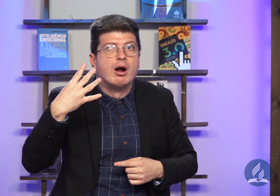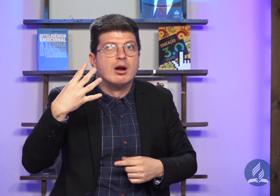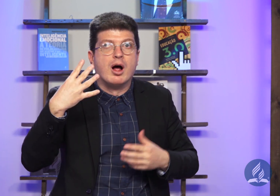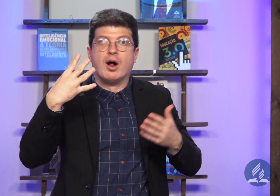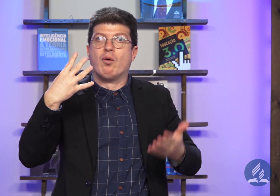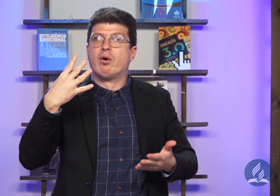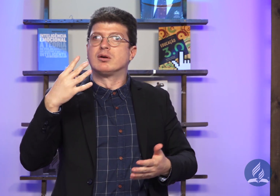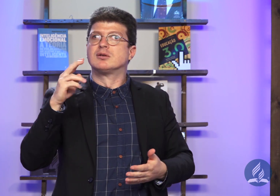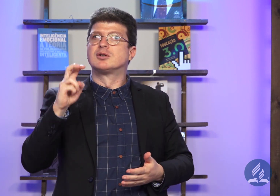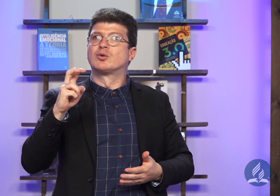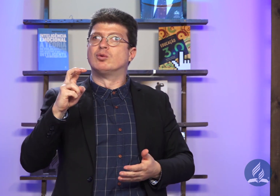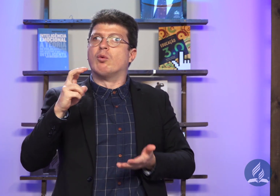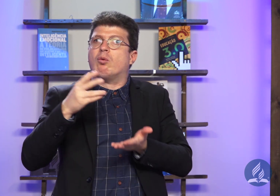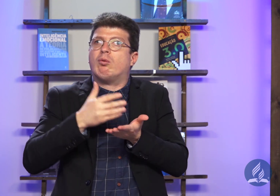Essa é a continuação da nossa semana,